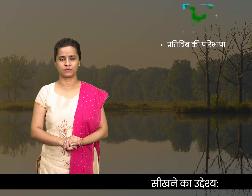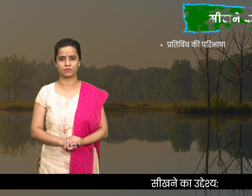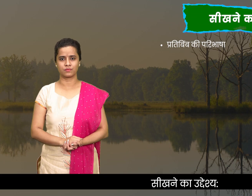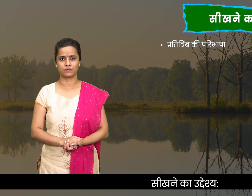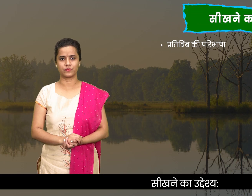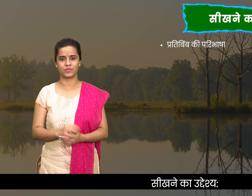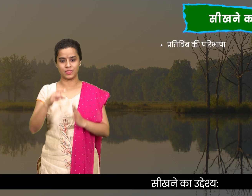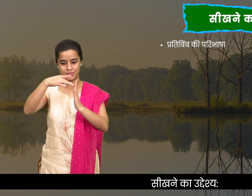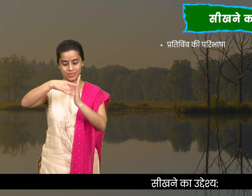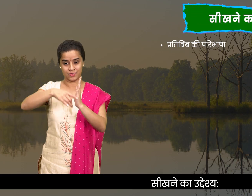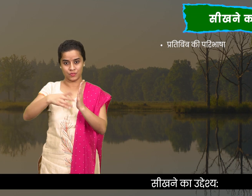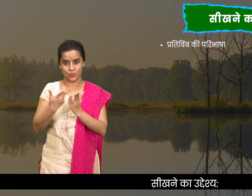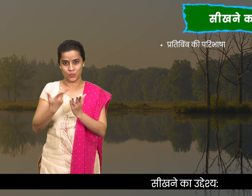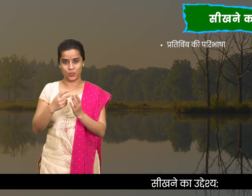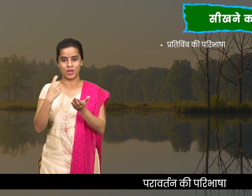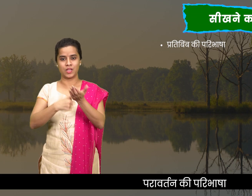सीखने का उद्देश्य।